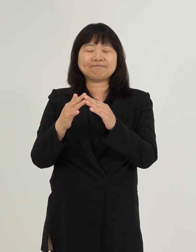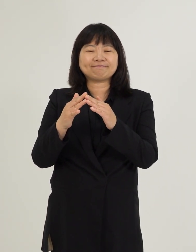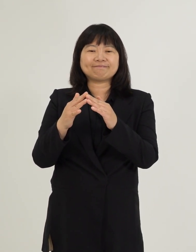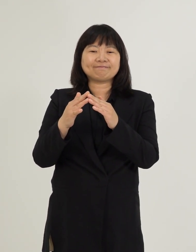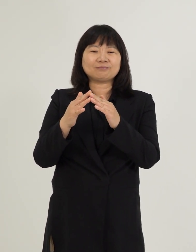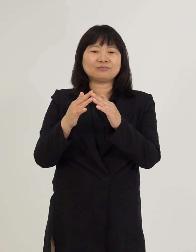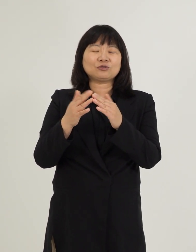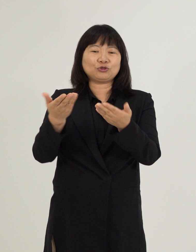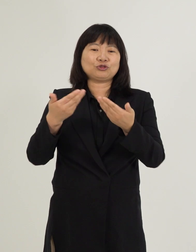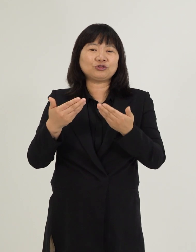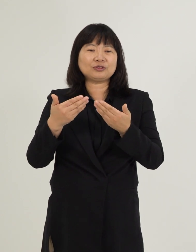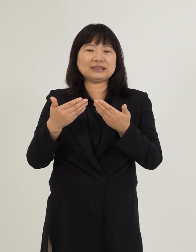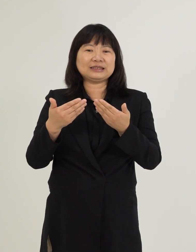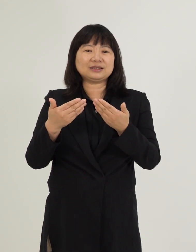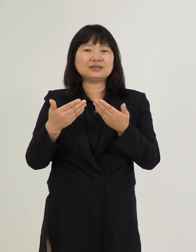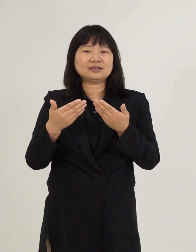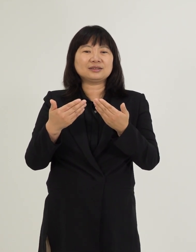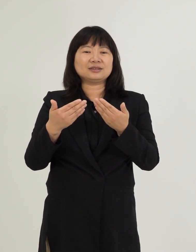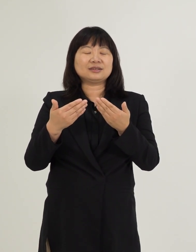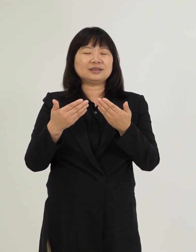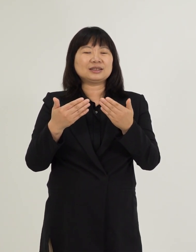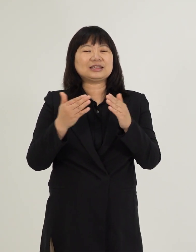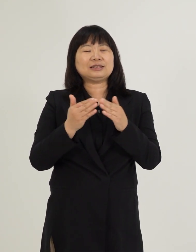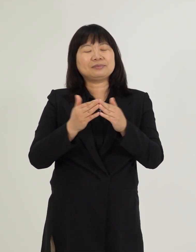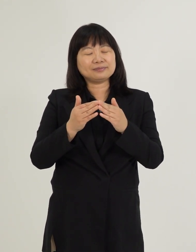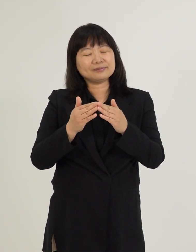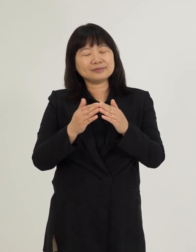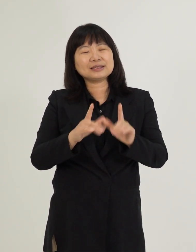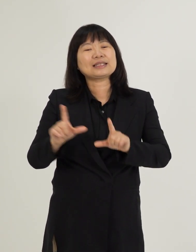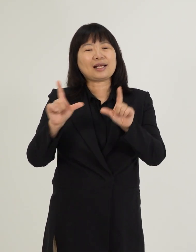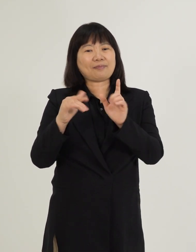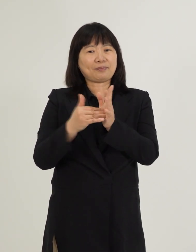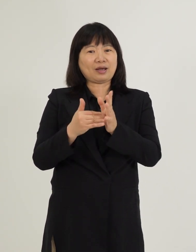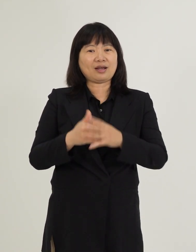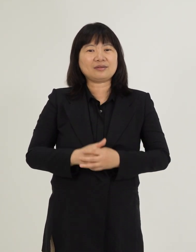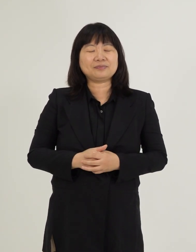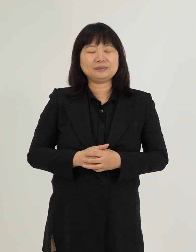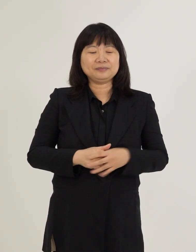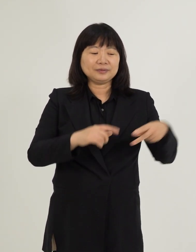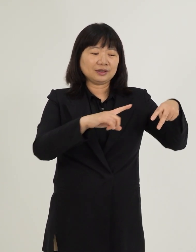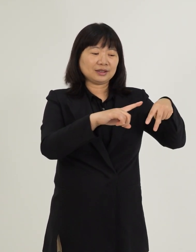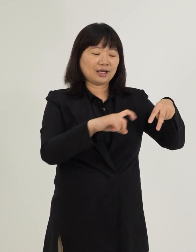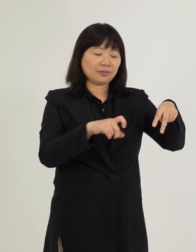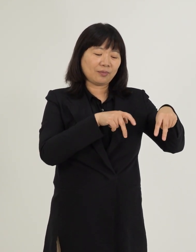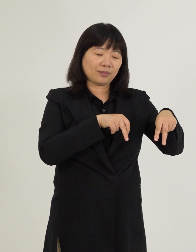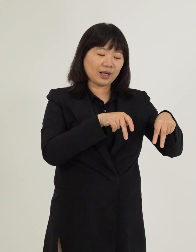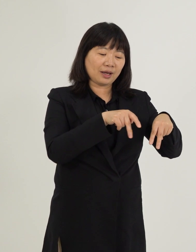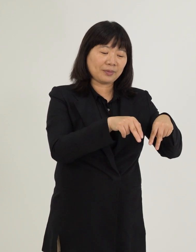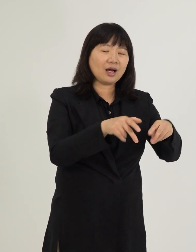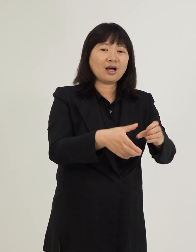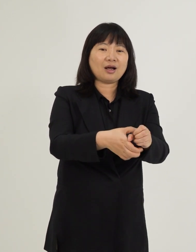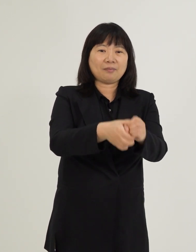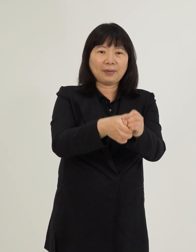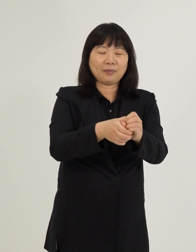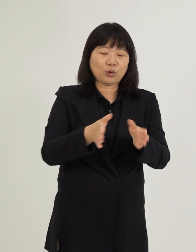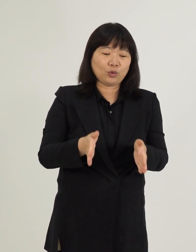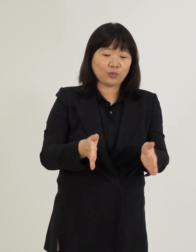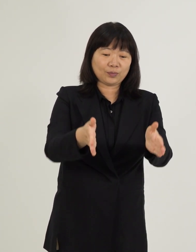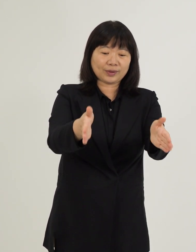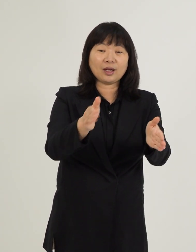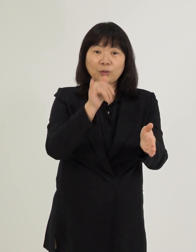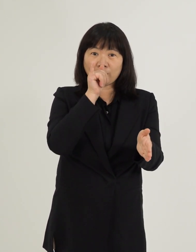총각대인데 사택에 살았었어요. 근데 그 서대문에서 쭉 가면 마포대로가 있습니다.